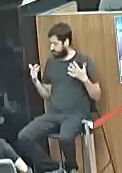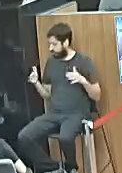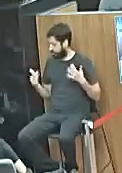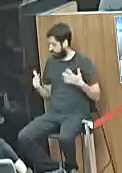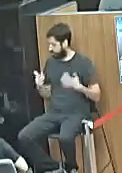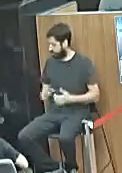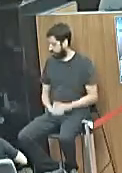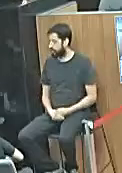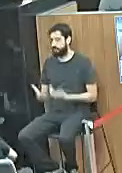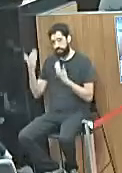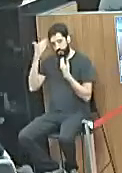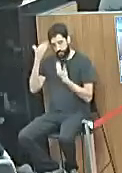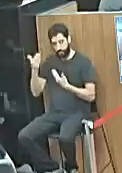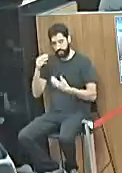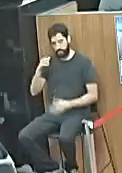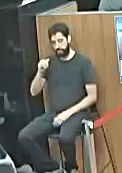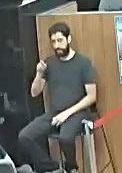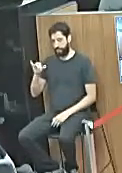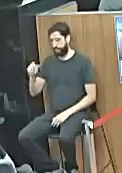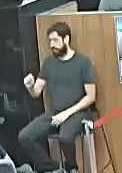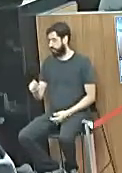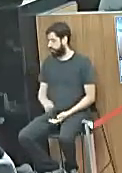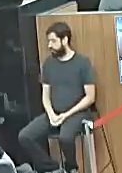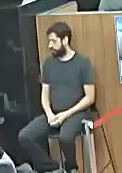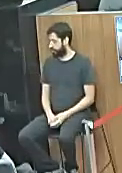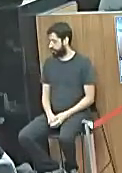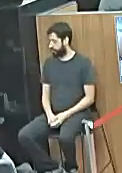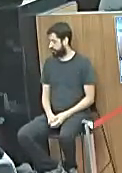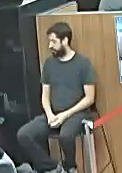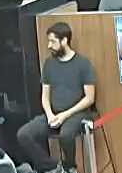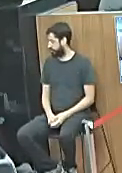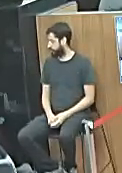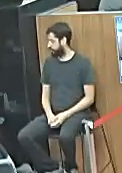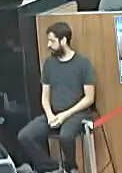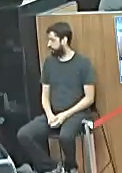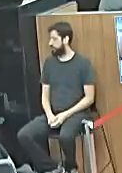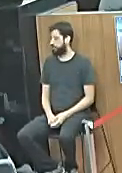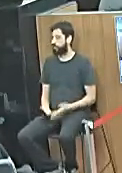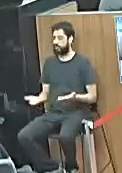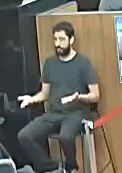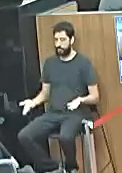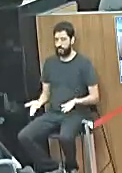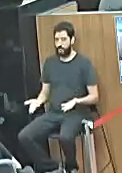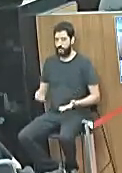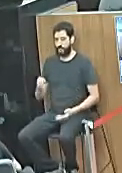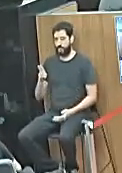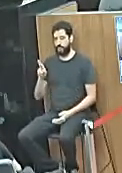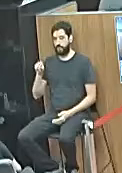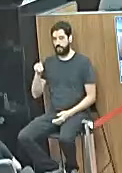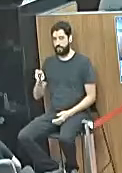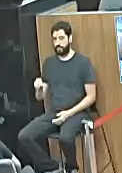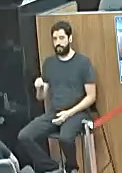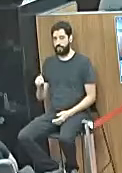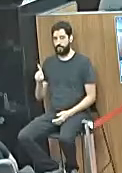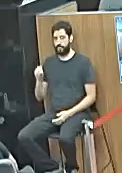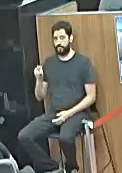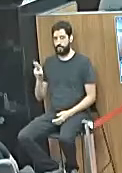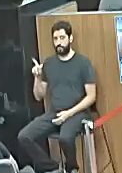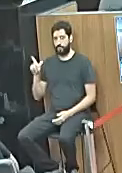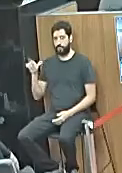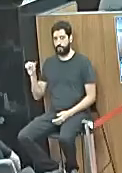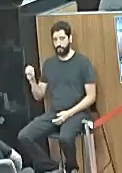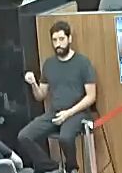muito obrigado marcha passo a fala agora bruno douglas alves da cruz freitas